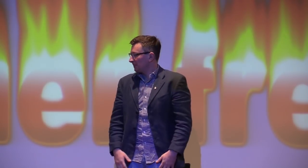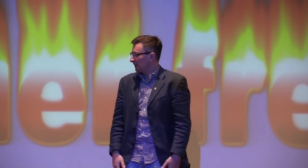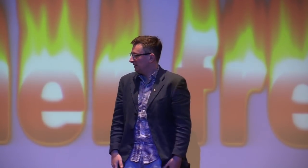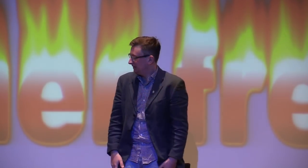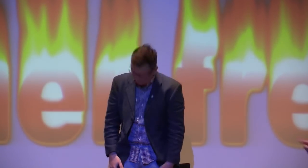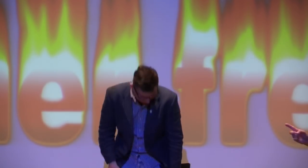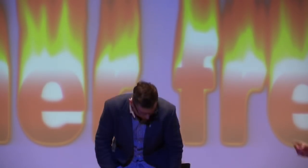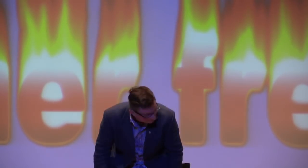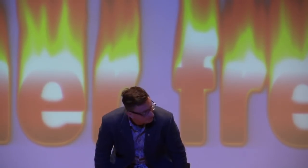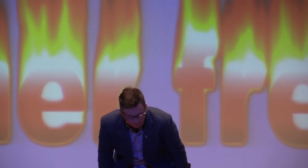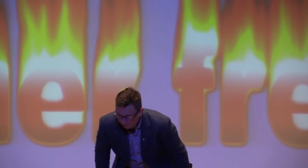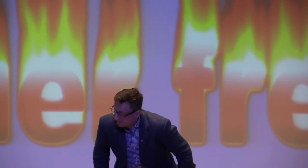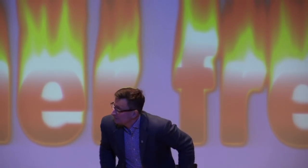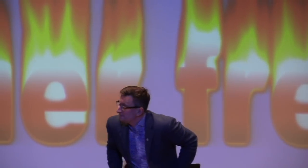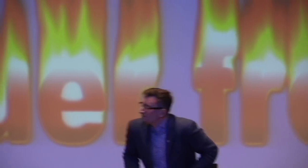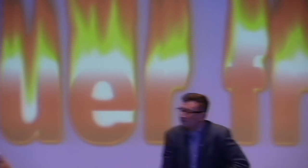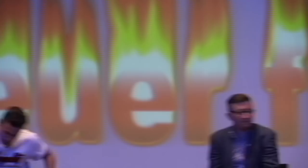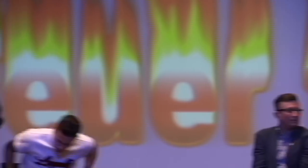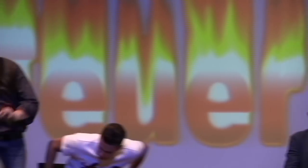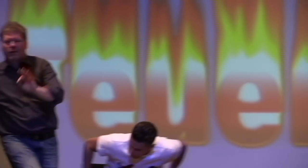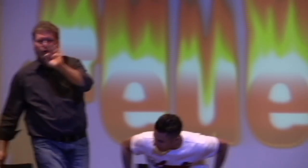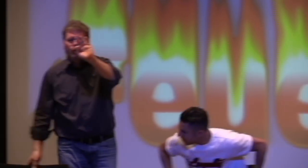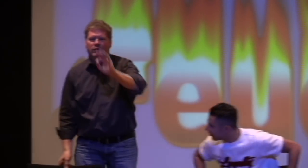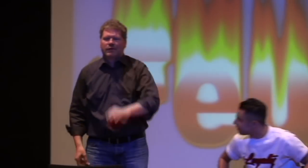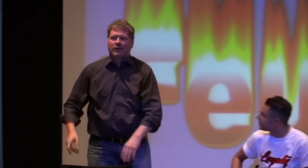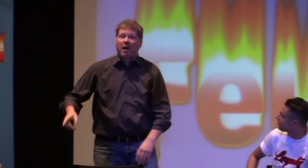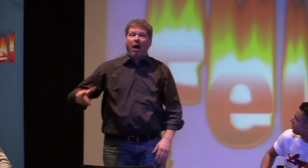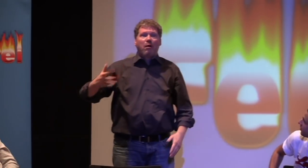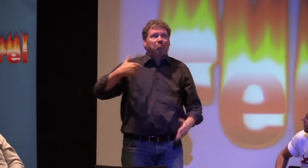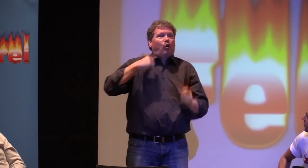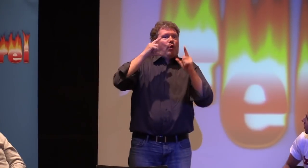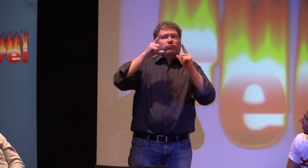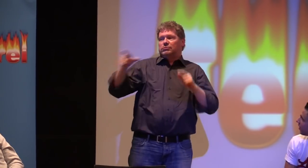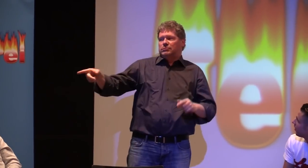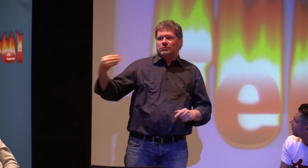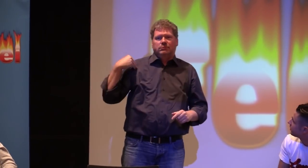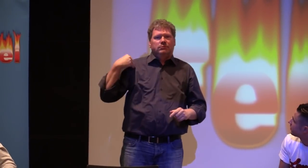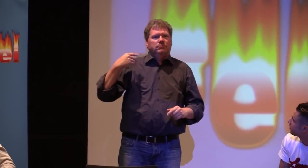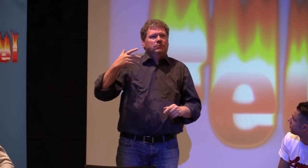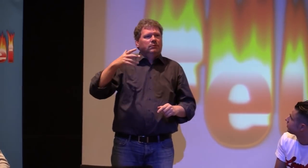Ansprechpartner oder zumindest eine Bereitschaft oder Vorstellungskraft gibt, da auch zu helfen, dann ist es einfach schwierig.